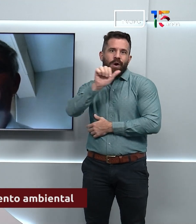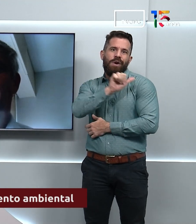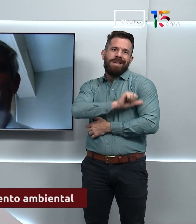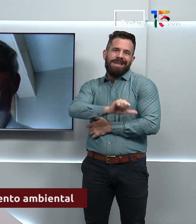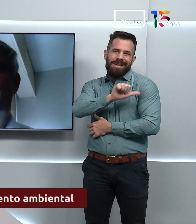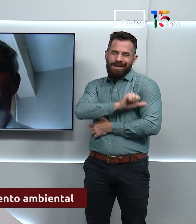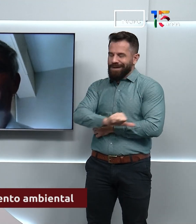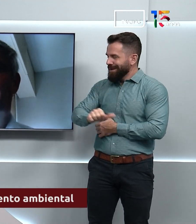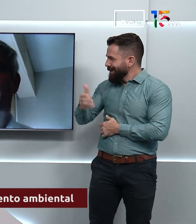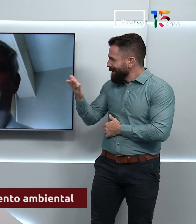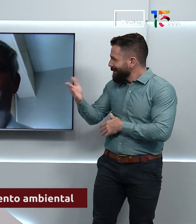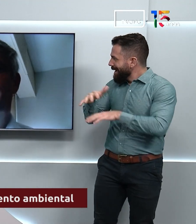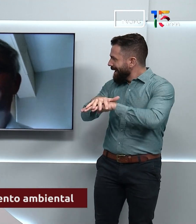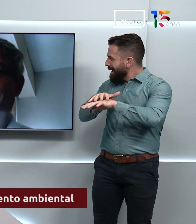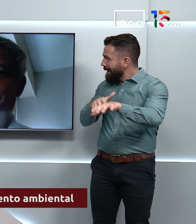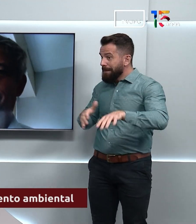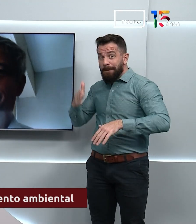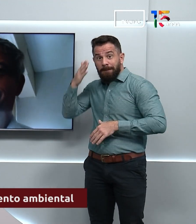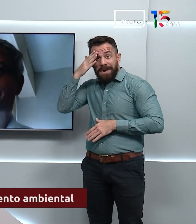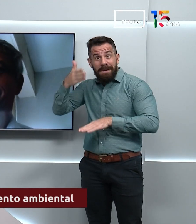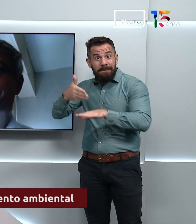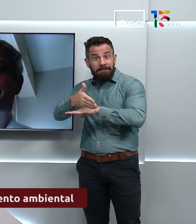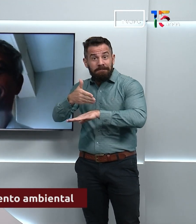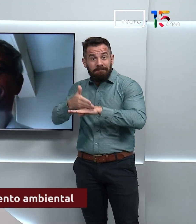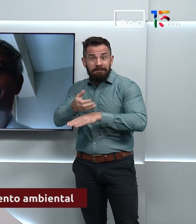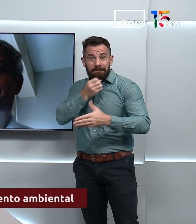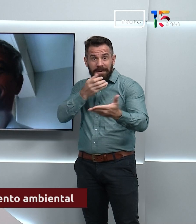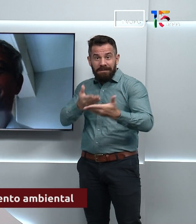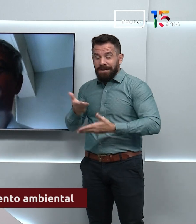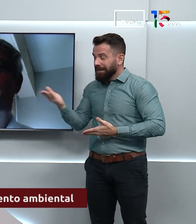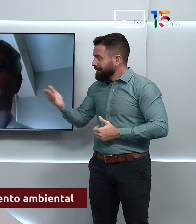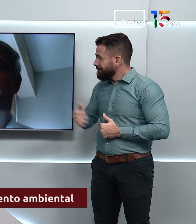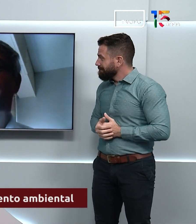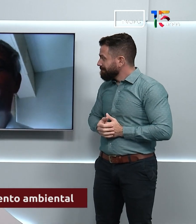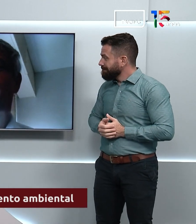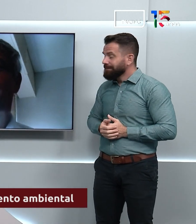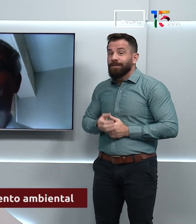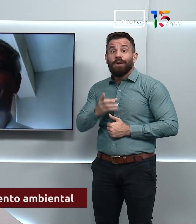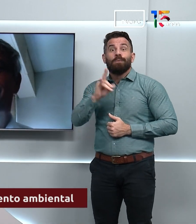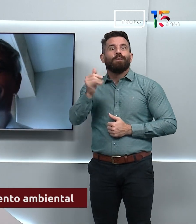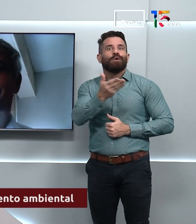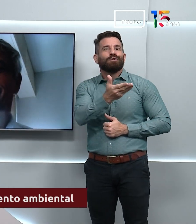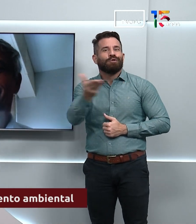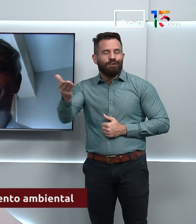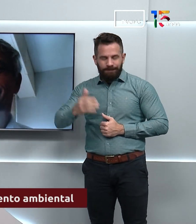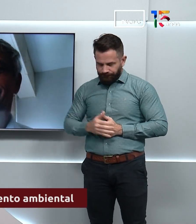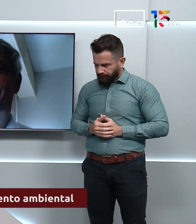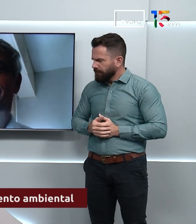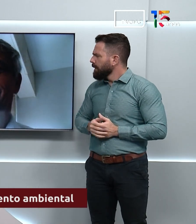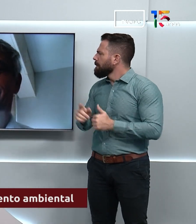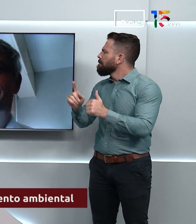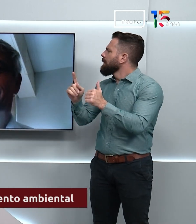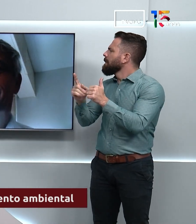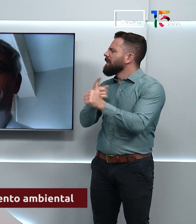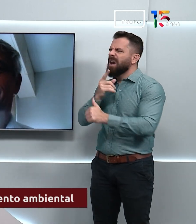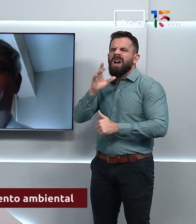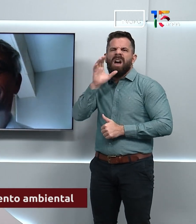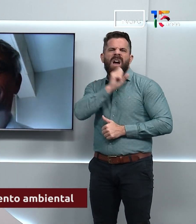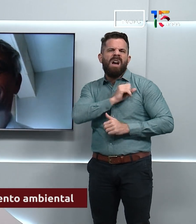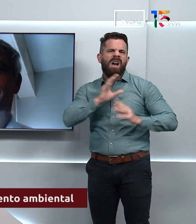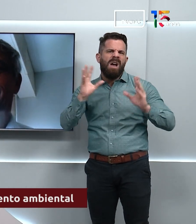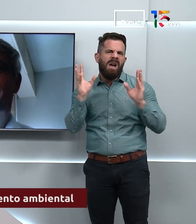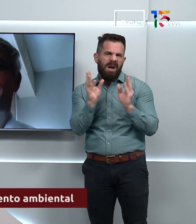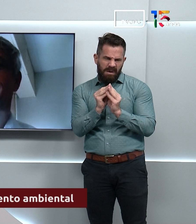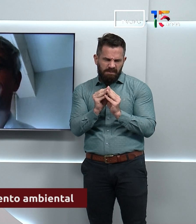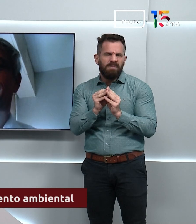muito obrigada pela sua presença, professor. Seja bem-vindo ao Conexões. Bom dia para todo mundo. Peço, professor, que o senhor se apresente